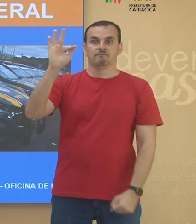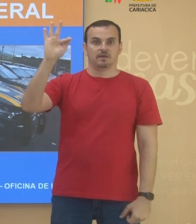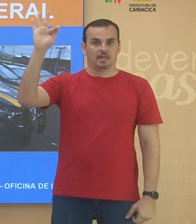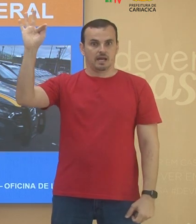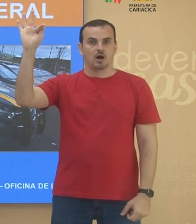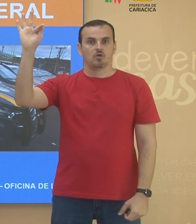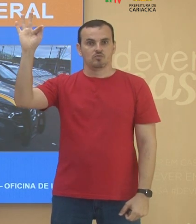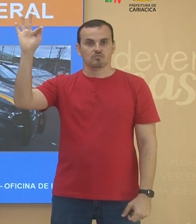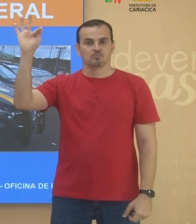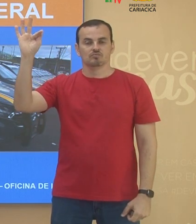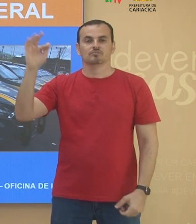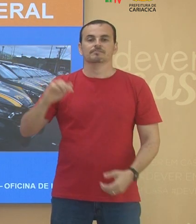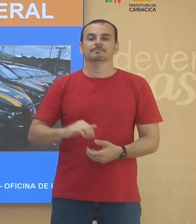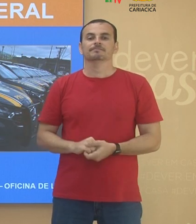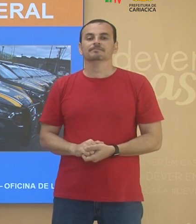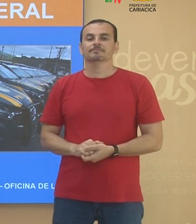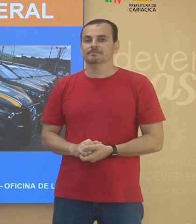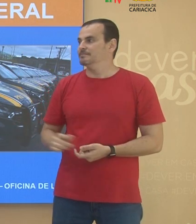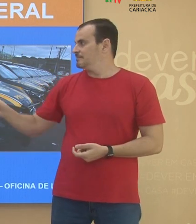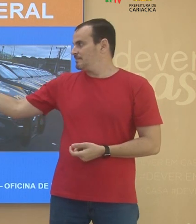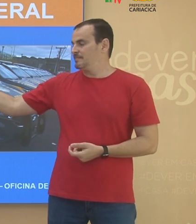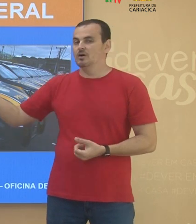Viatura policial e federal.